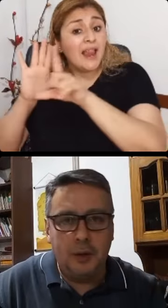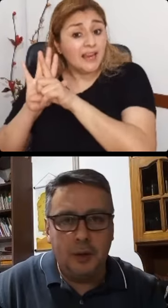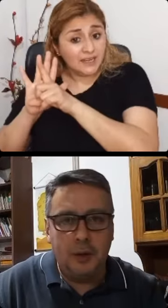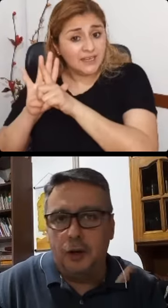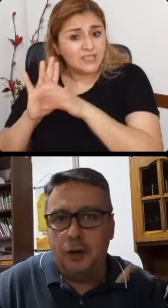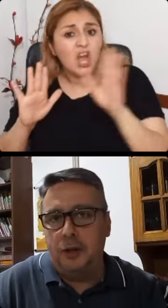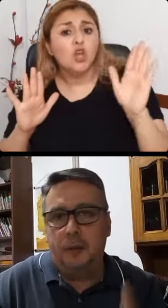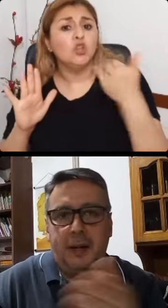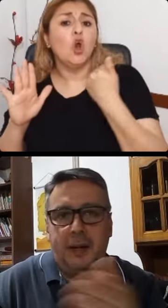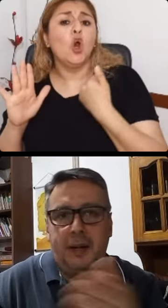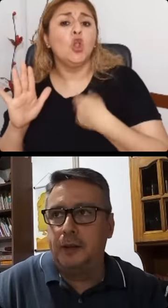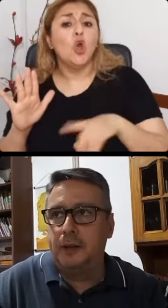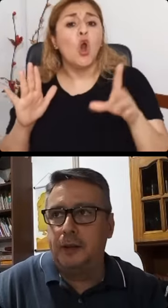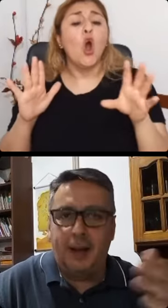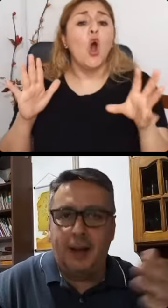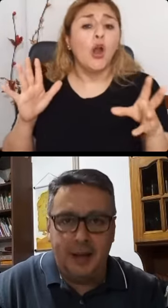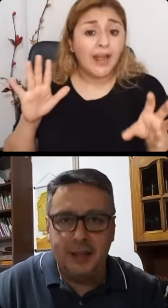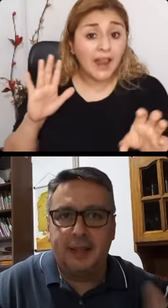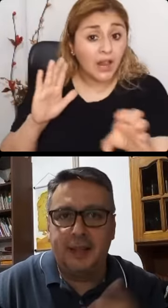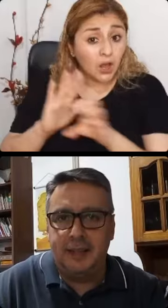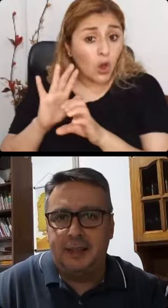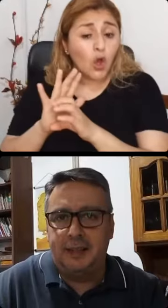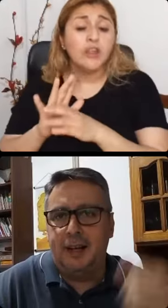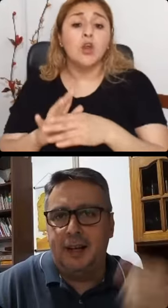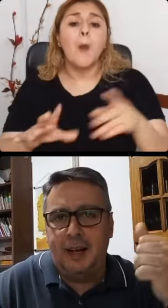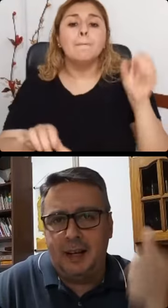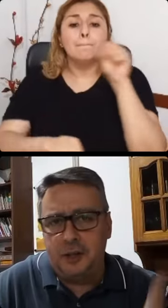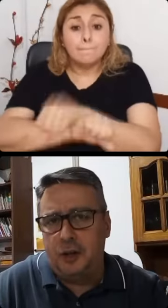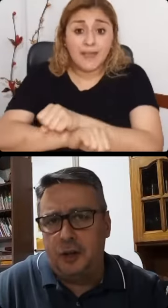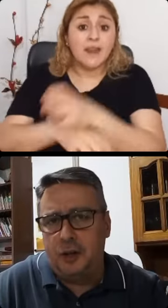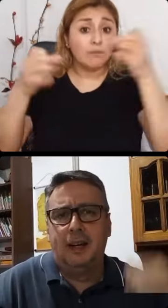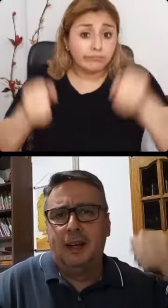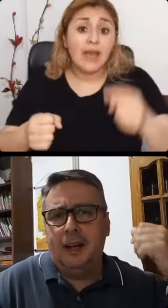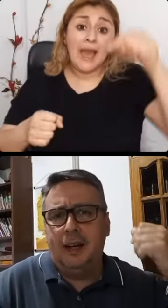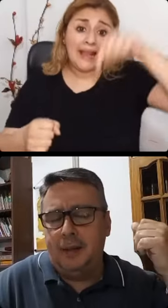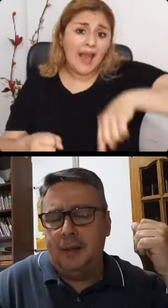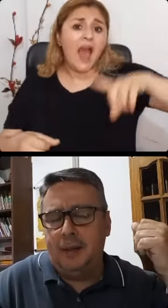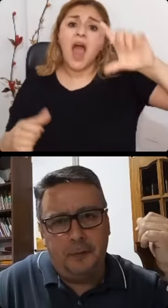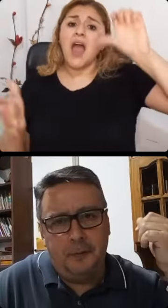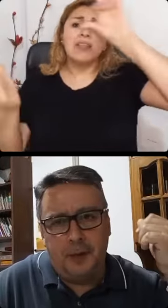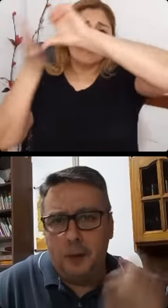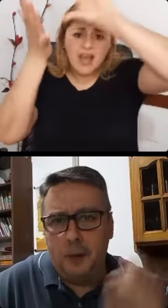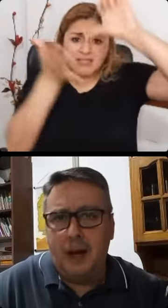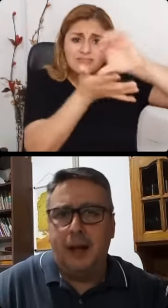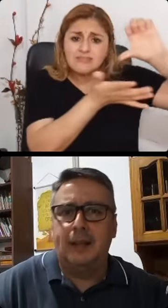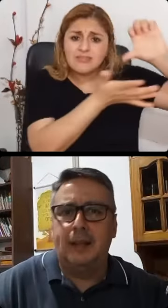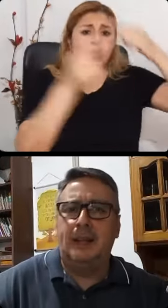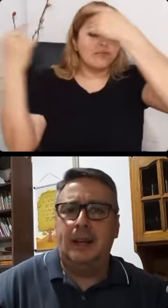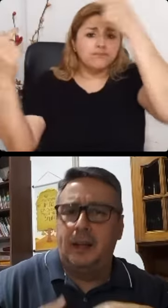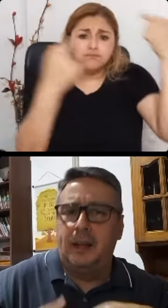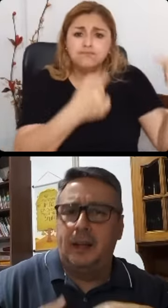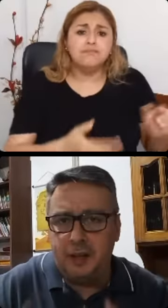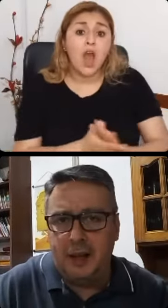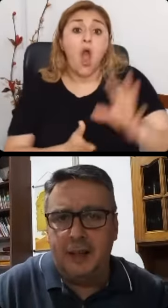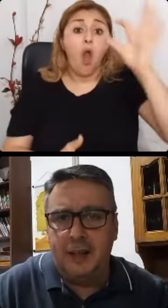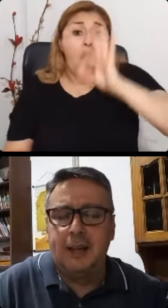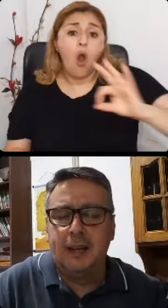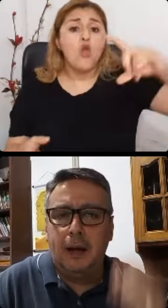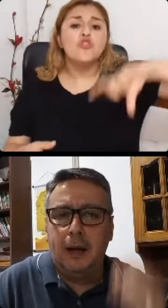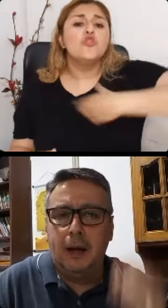todo el código penal todas las leyes que existen en las naciones en diferentes lugares en diferentes